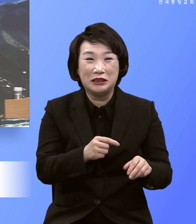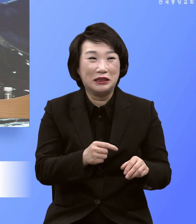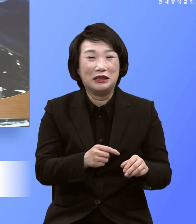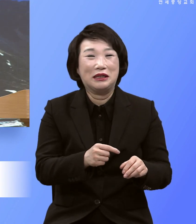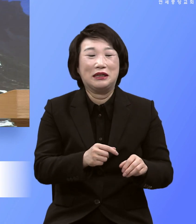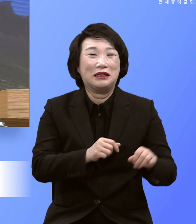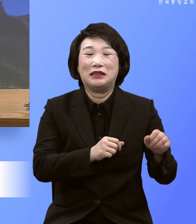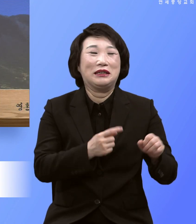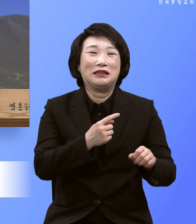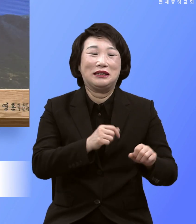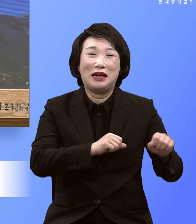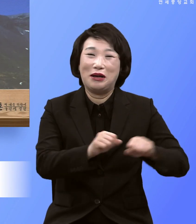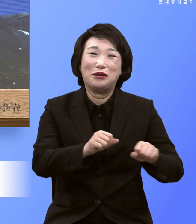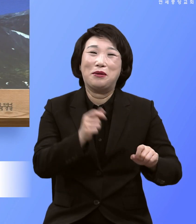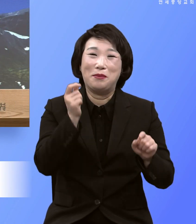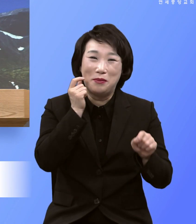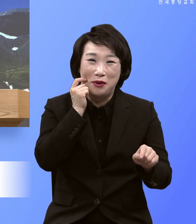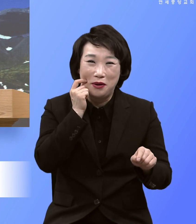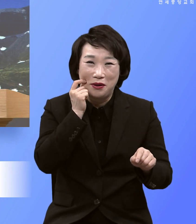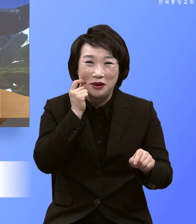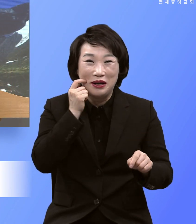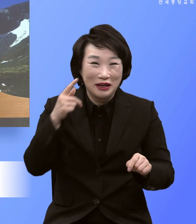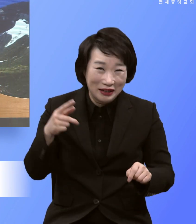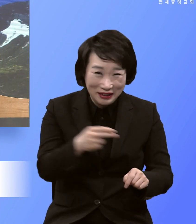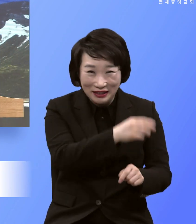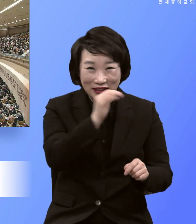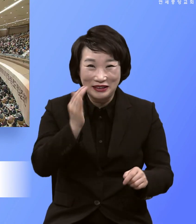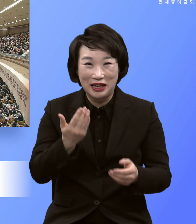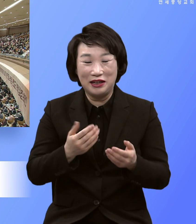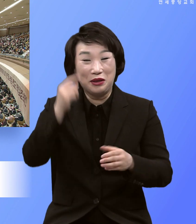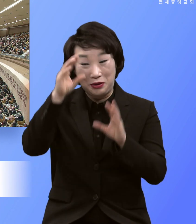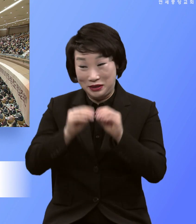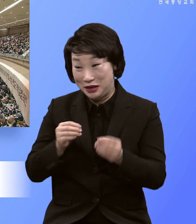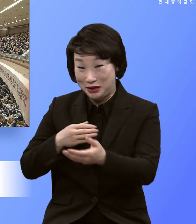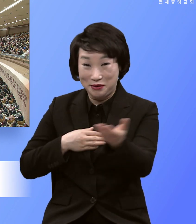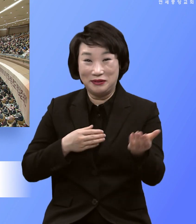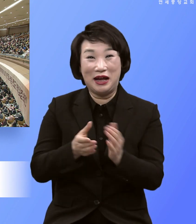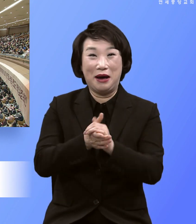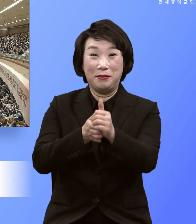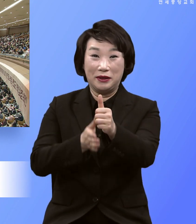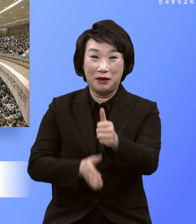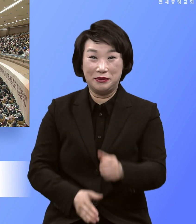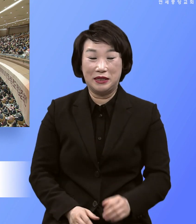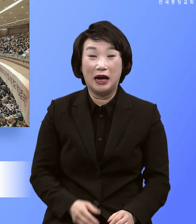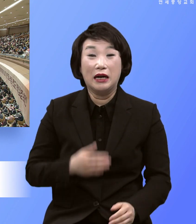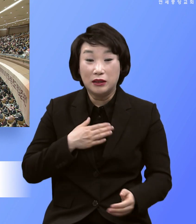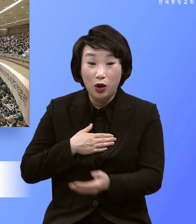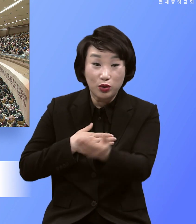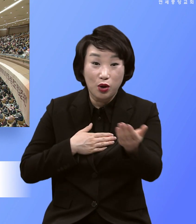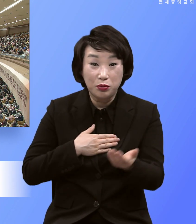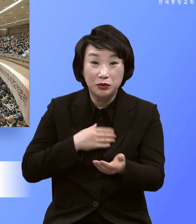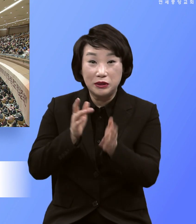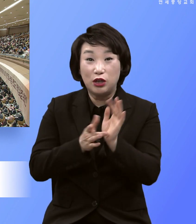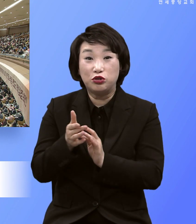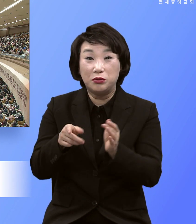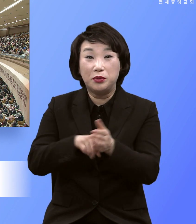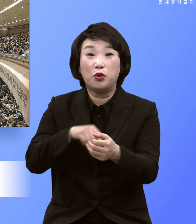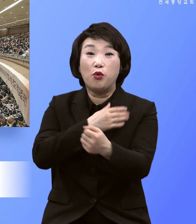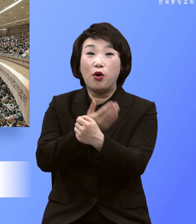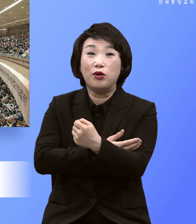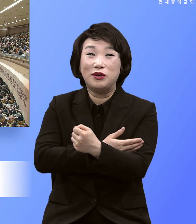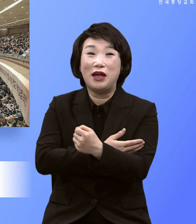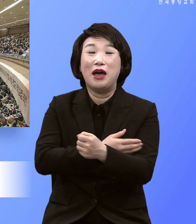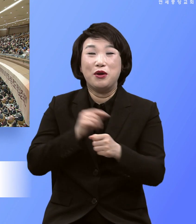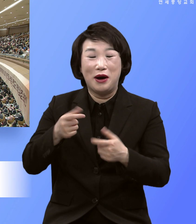수 없는 것입니다. 동의하시면 아멘합시다. 나와 여러분들이 예수 믿는